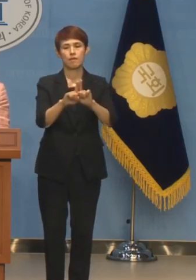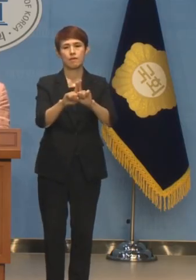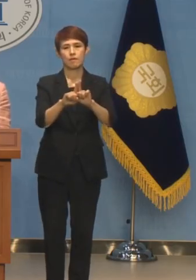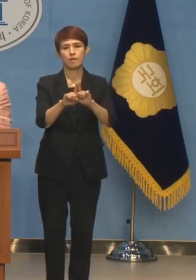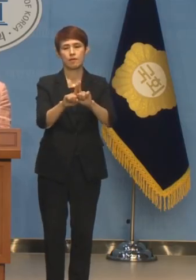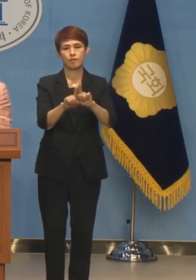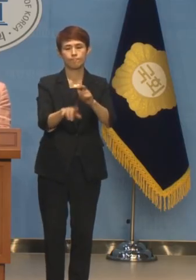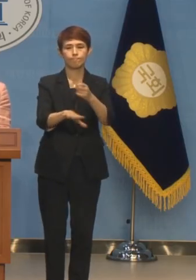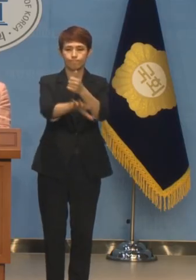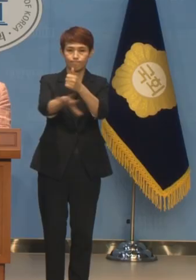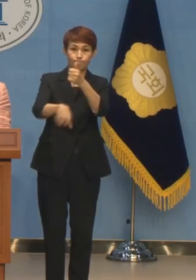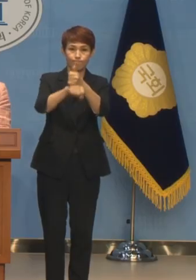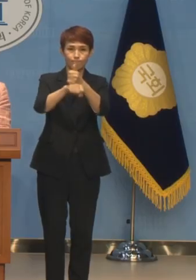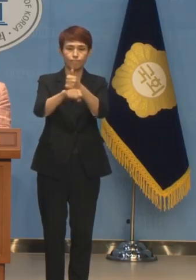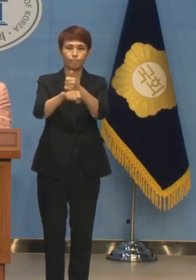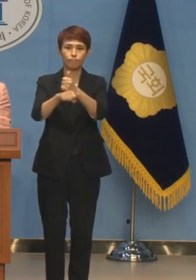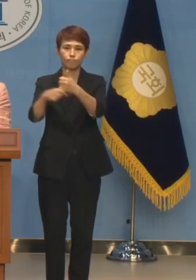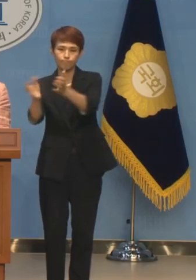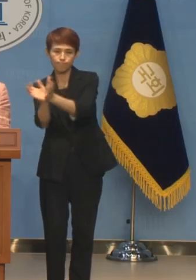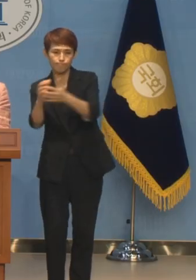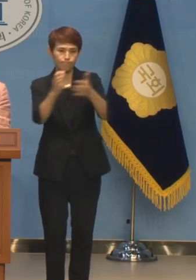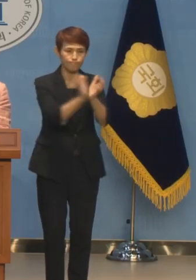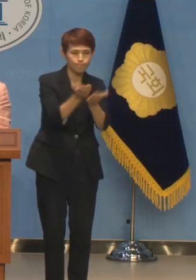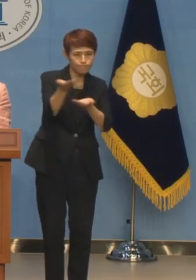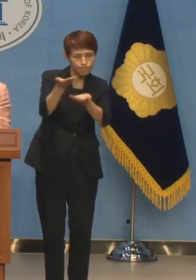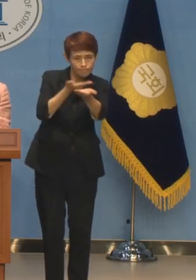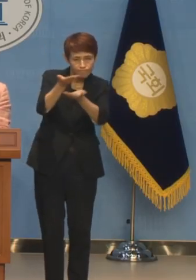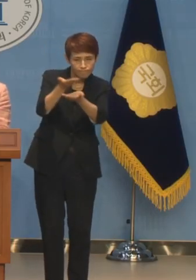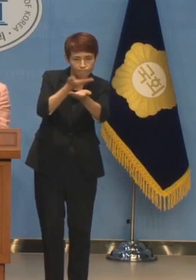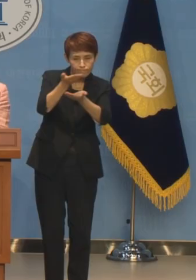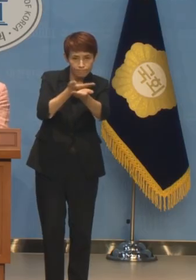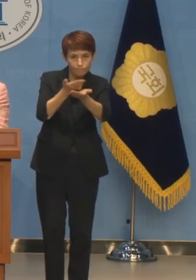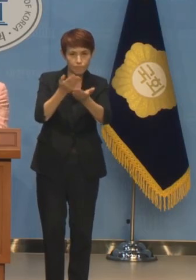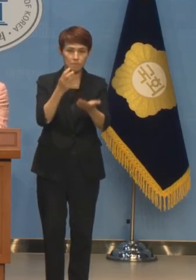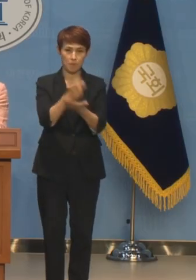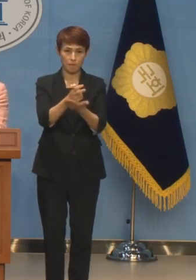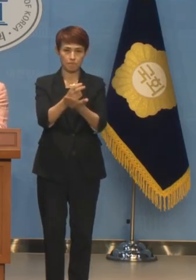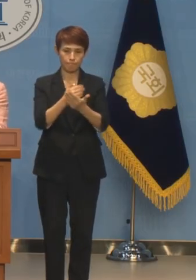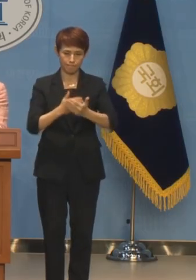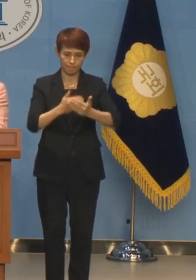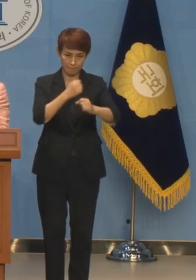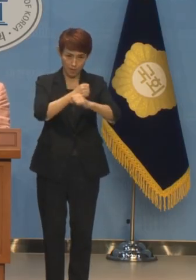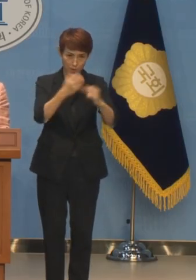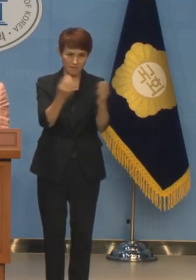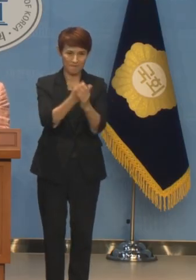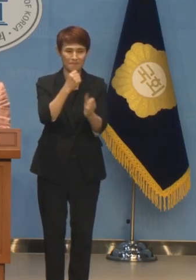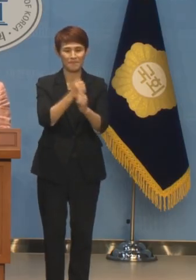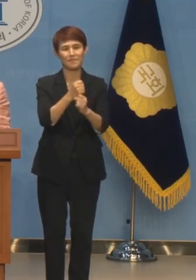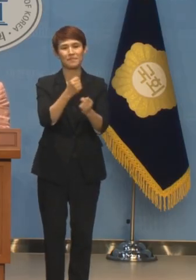하여 부처 간 이견도 조율하여 법안의 완성도 또한 높였습니다.